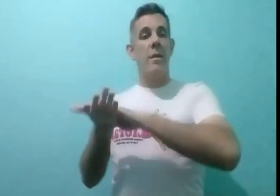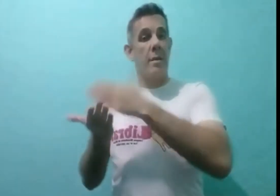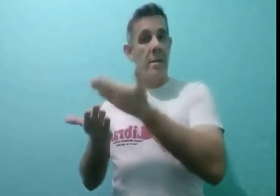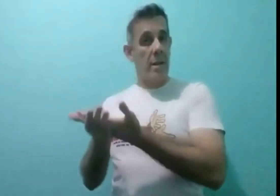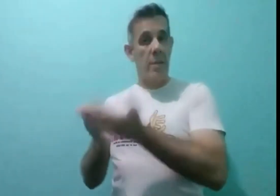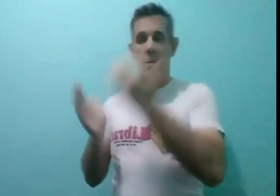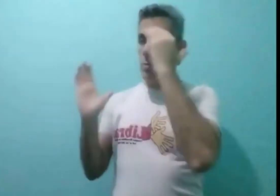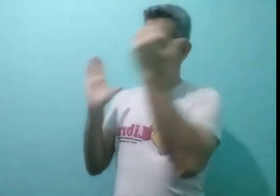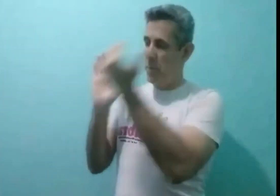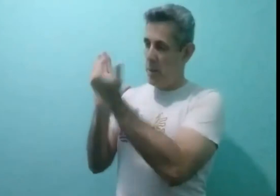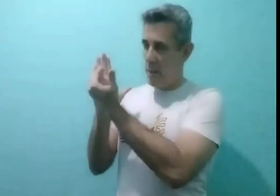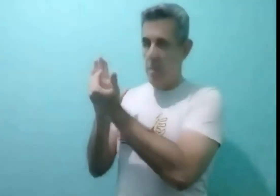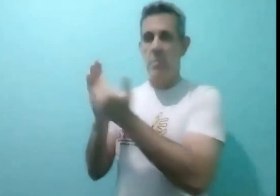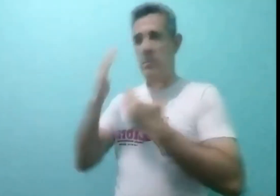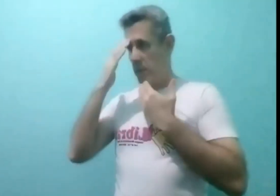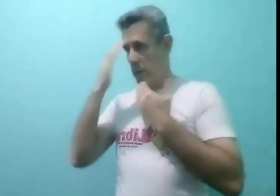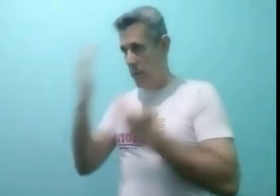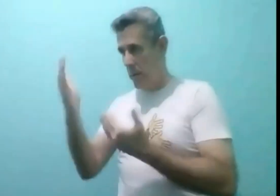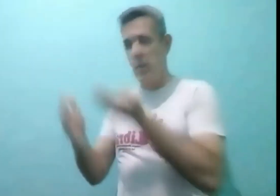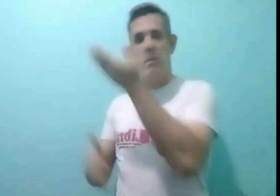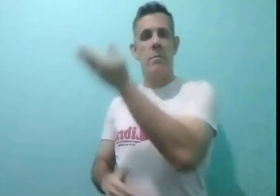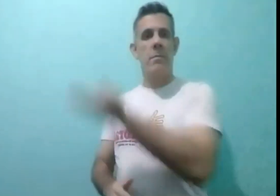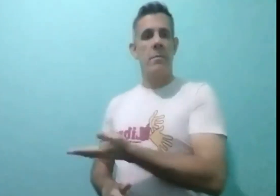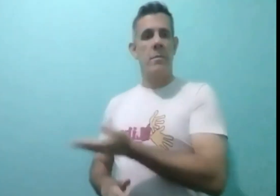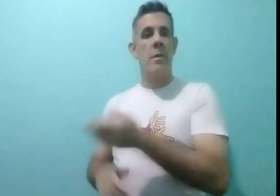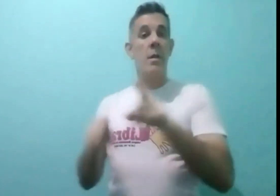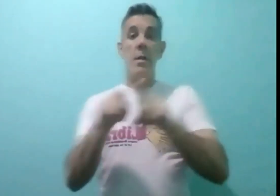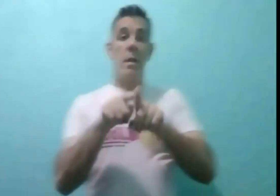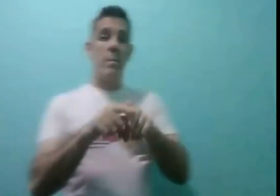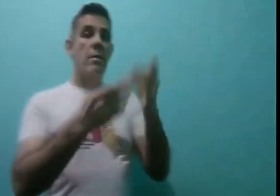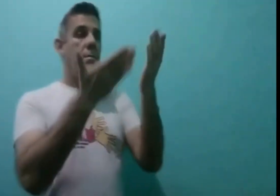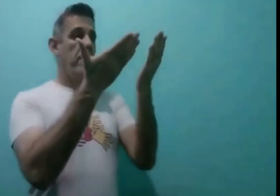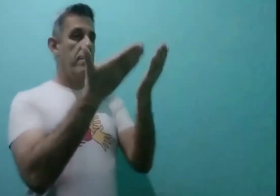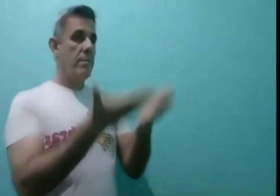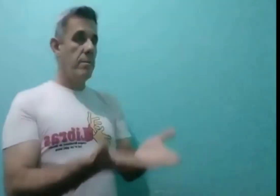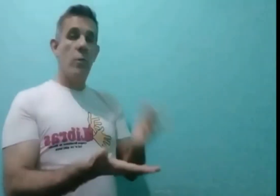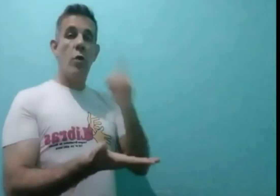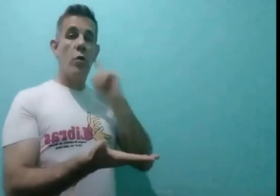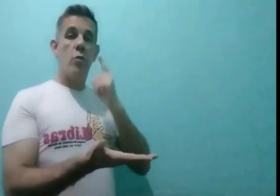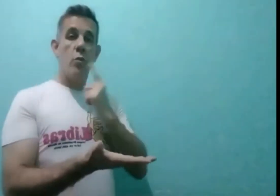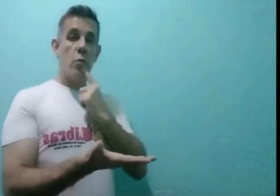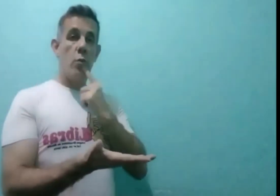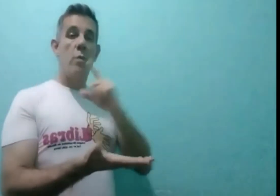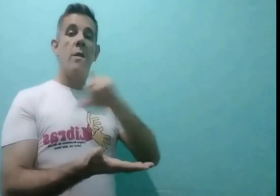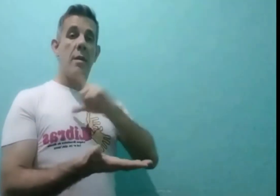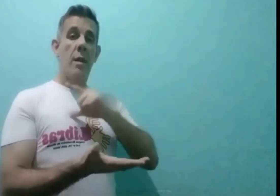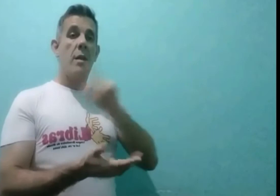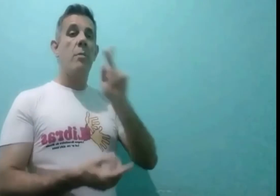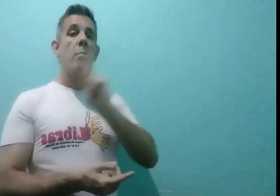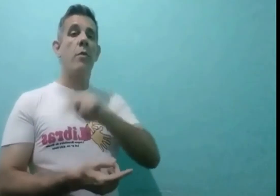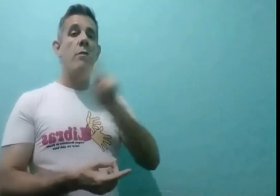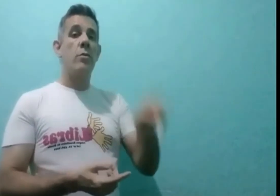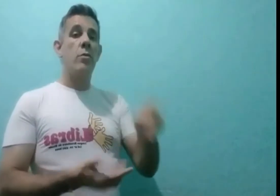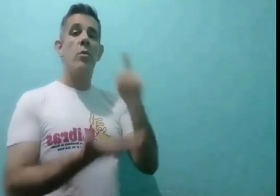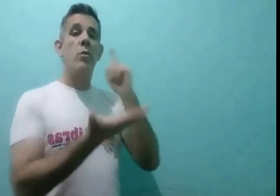são profissionais também, e que a lei também reflete no trabalho desses profissionais, a todos os surdos,